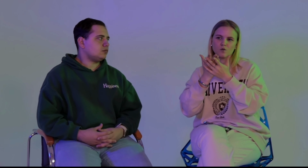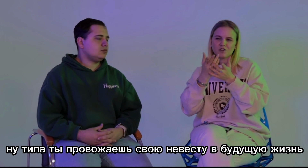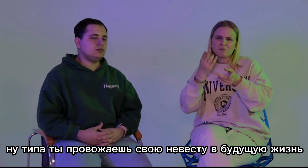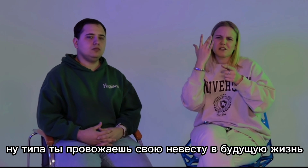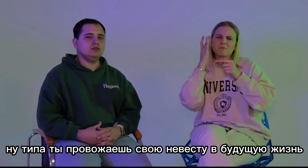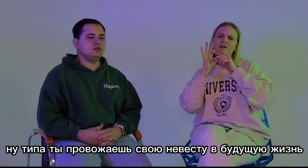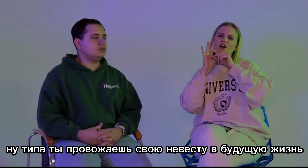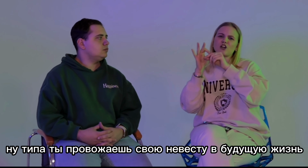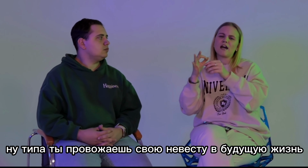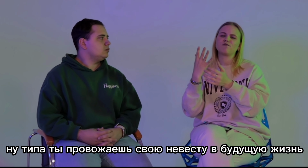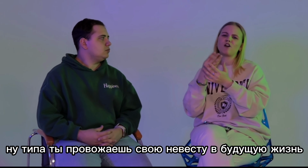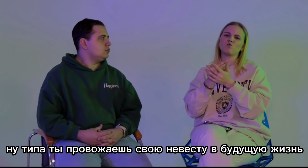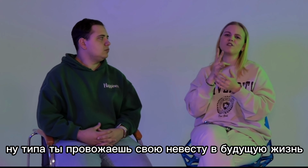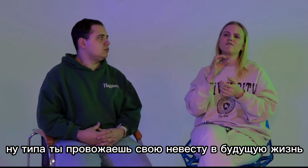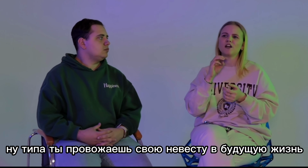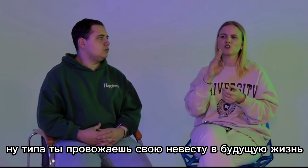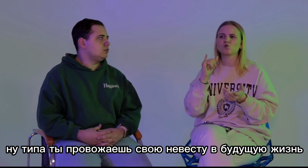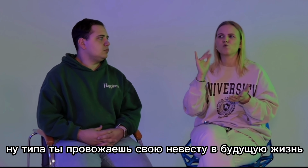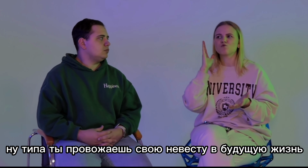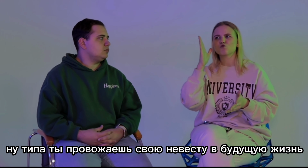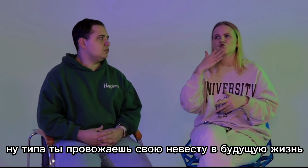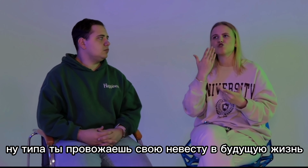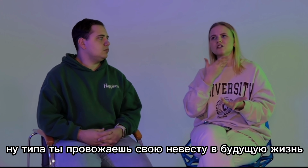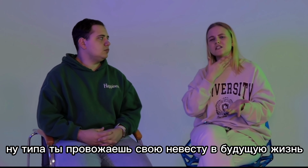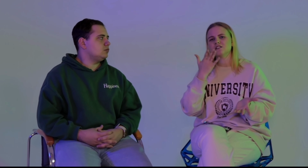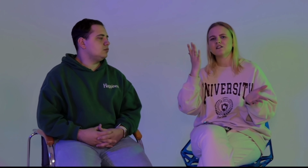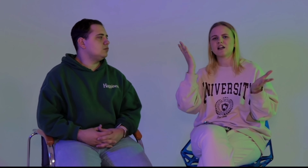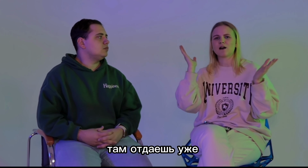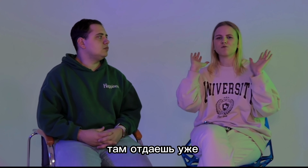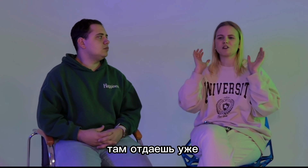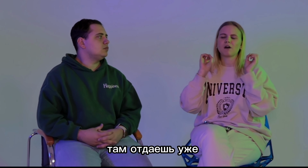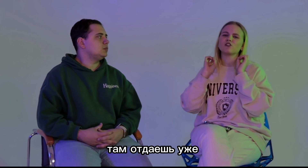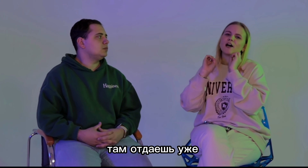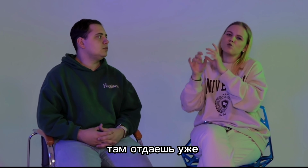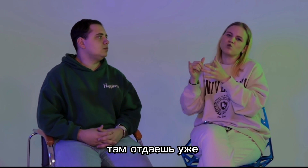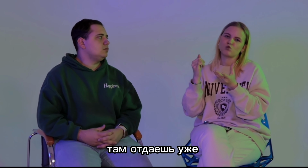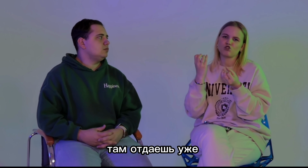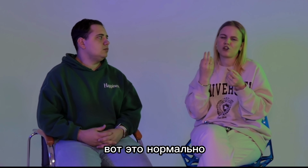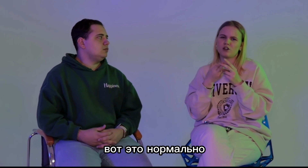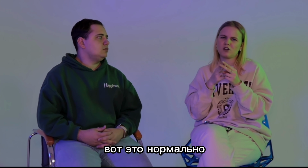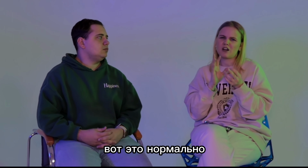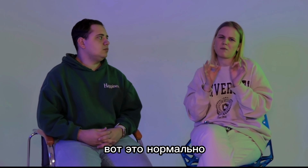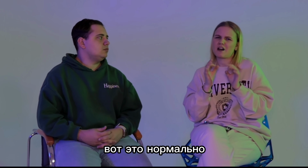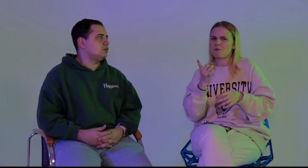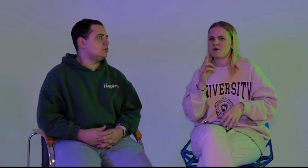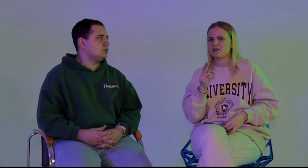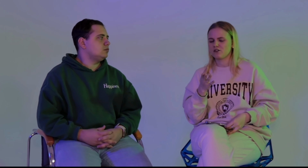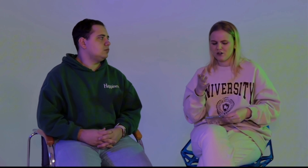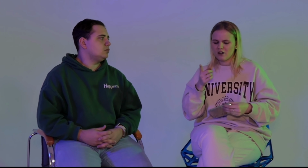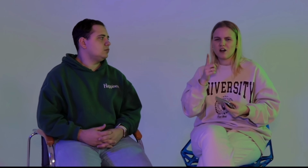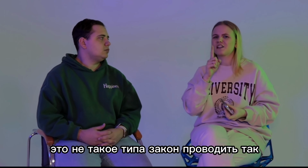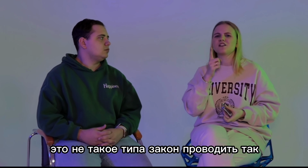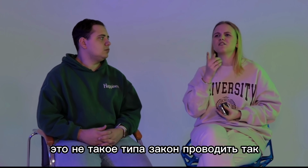Ну, типа, ты продолжаешь свою невесту, будущую жизнь, там, подальницу, вот это нормально, бля. Это